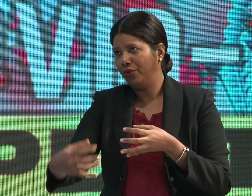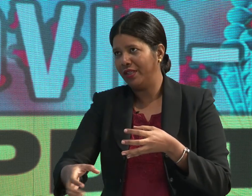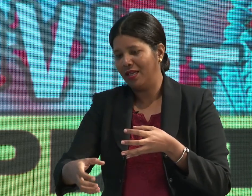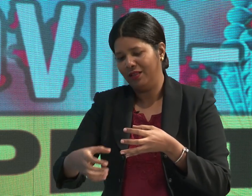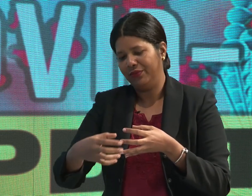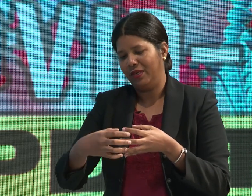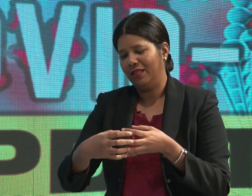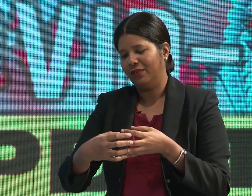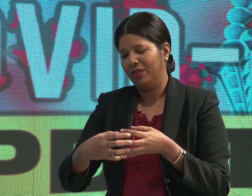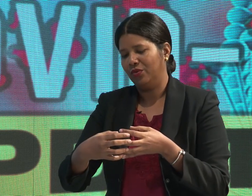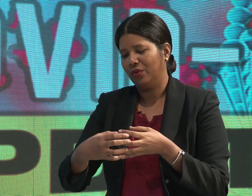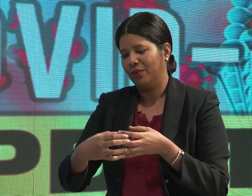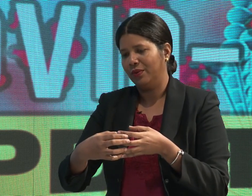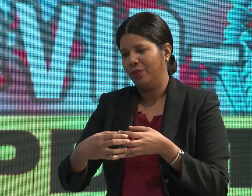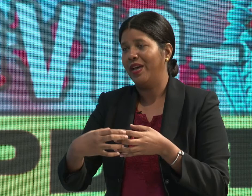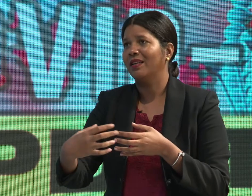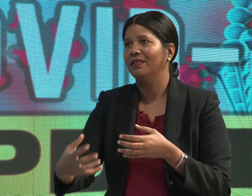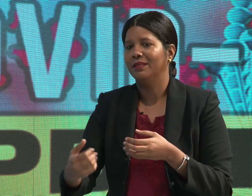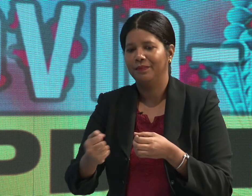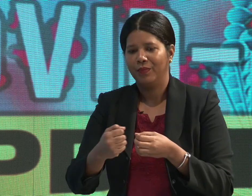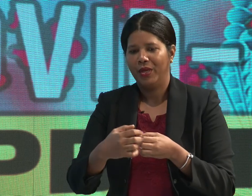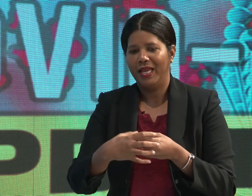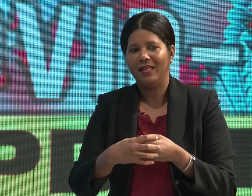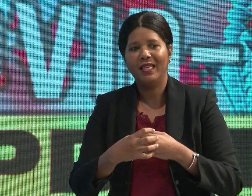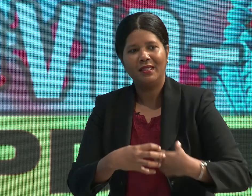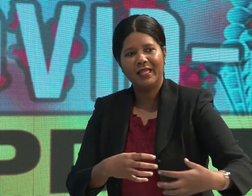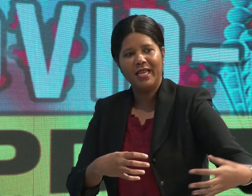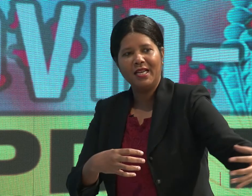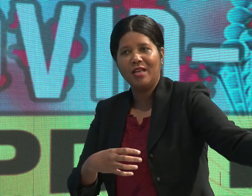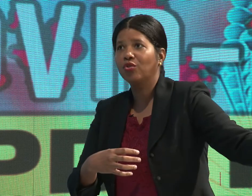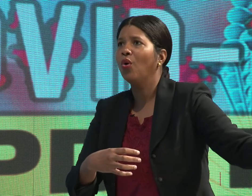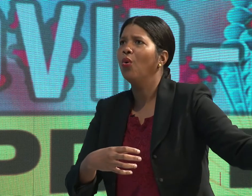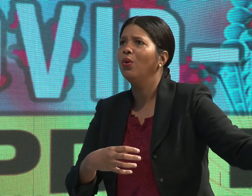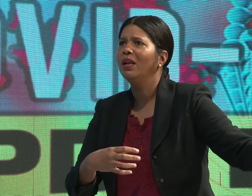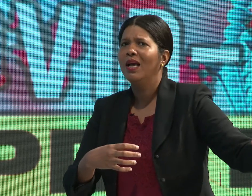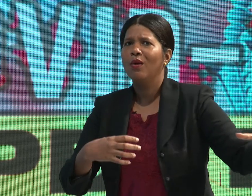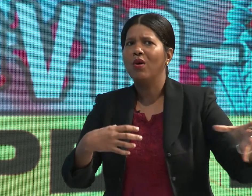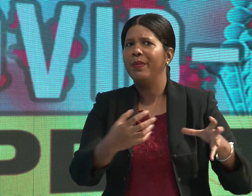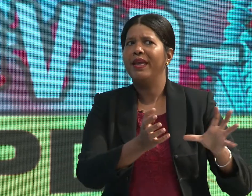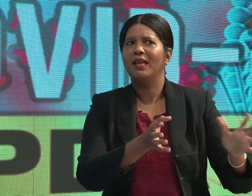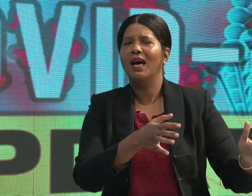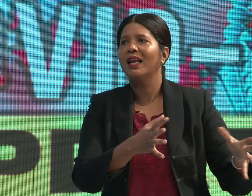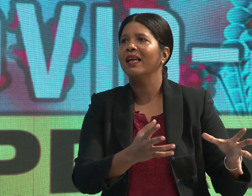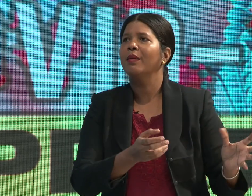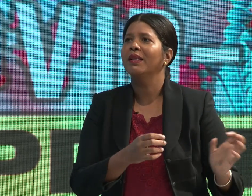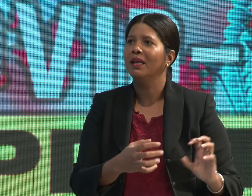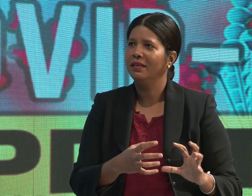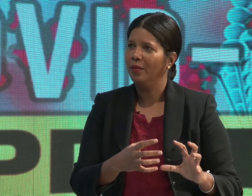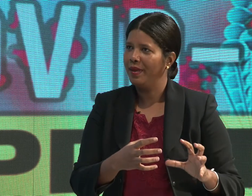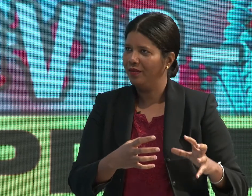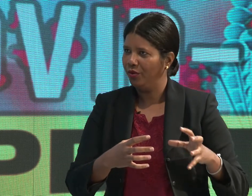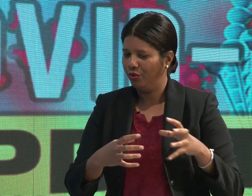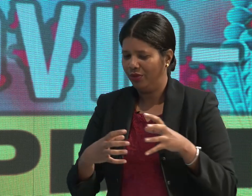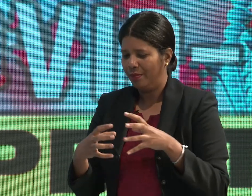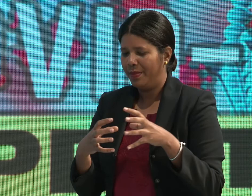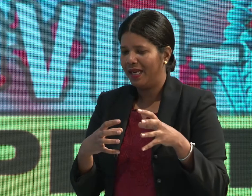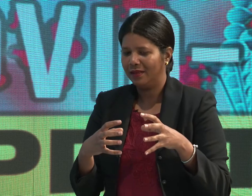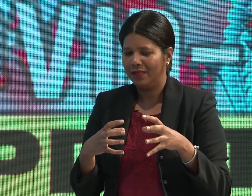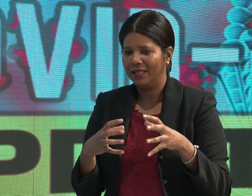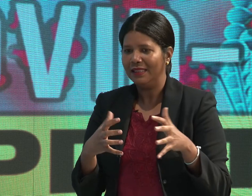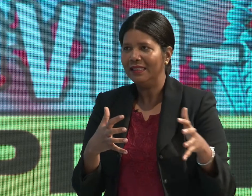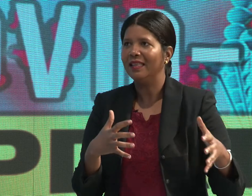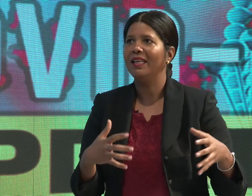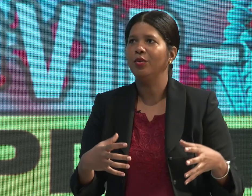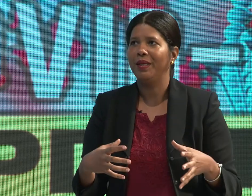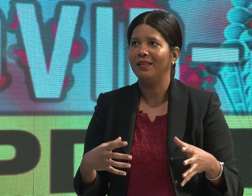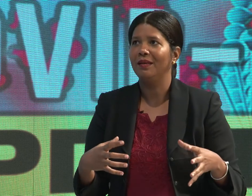uit huis ging als werkende en de kinderen gingen naar school, kwam je in aanraking met andere mensen. Dus dan merkte